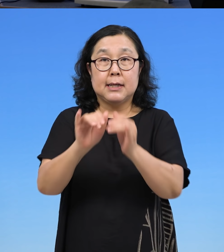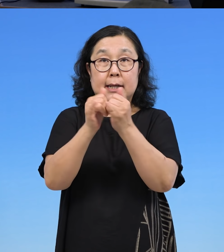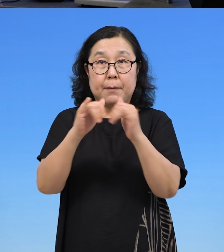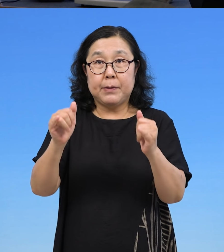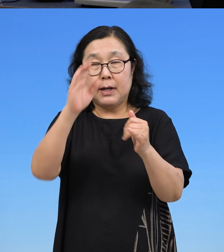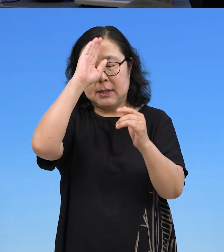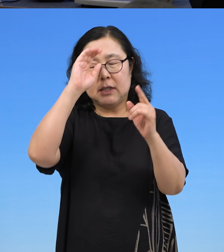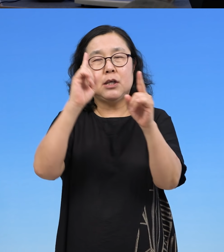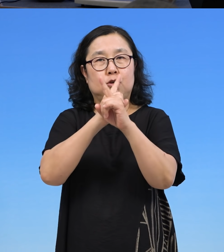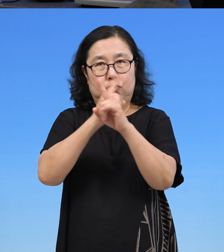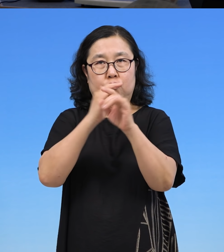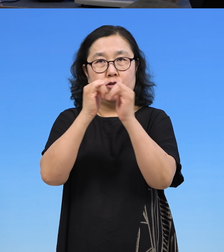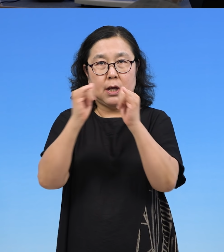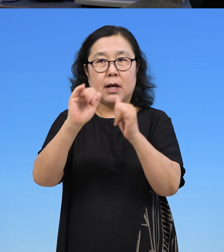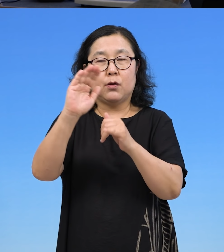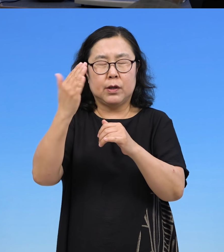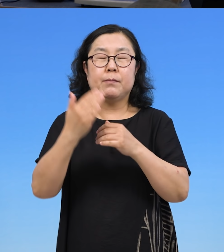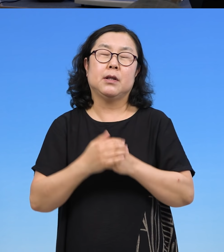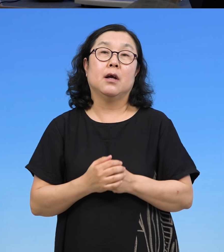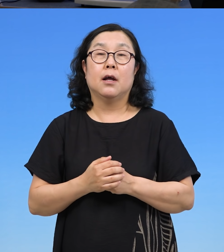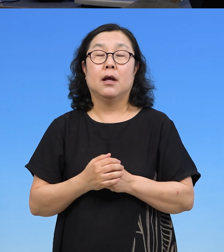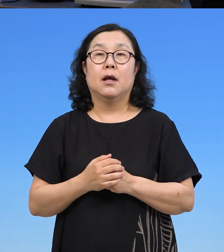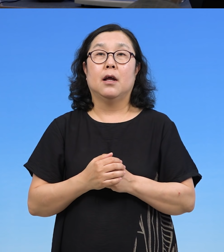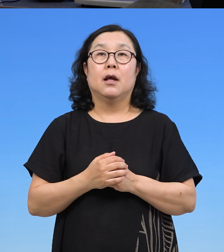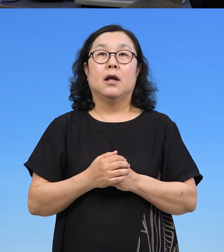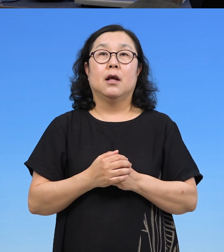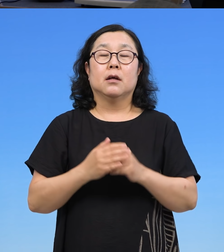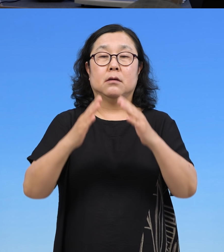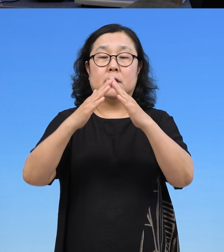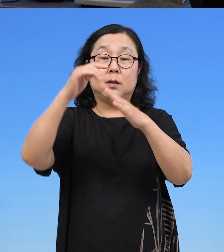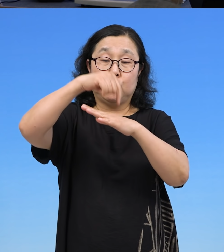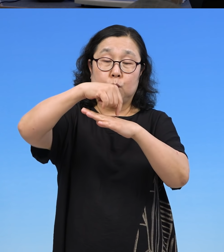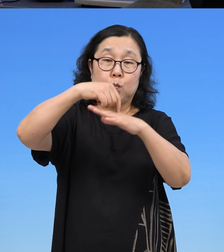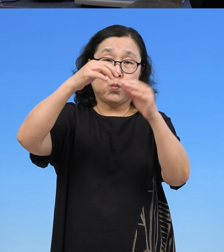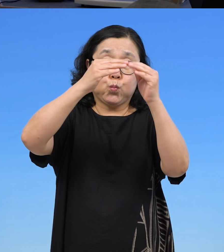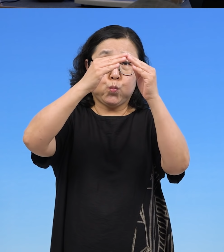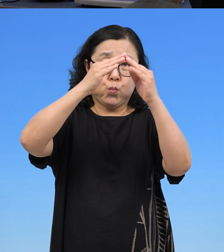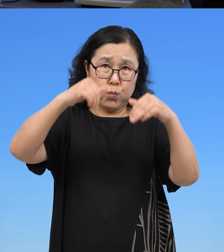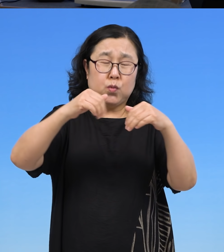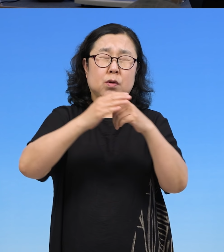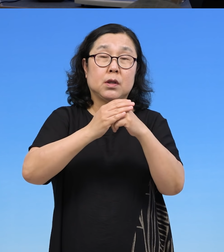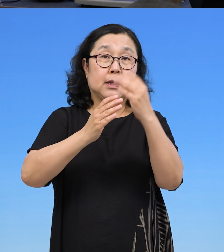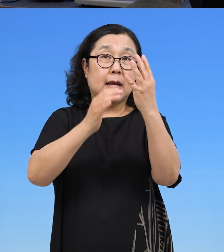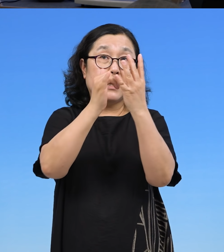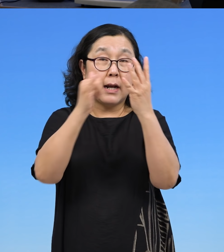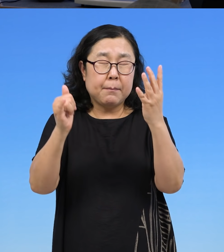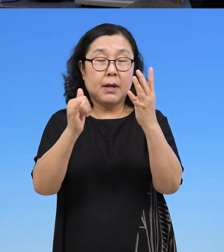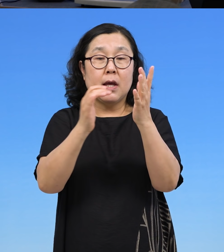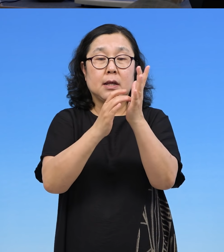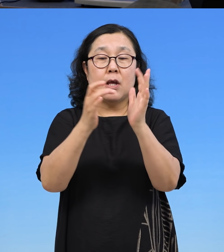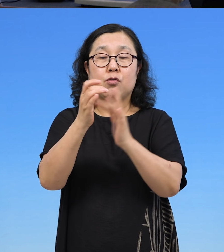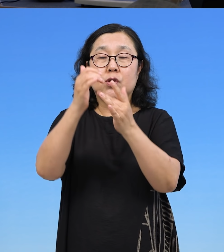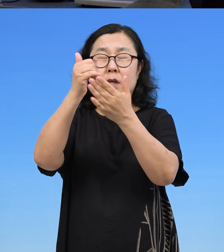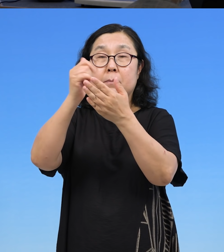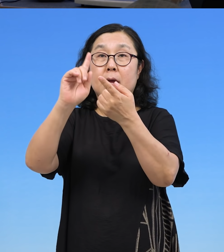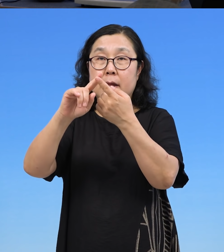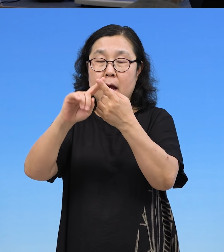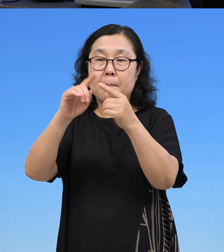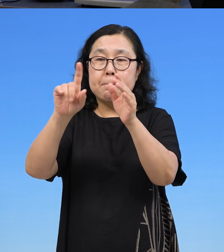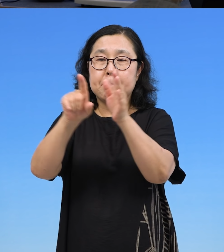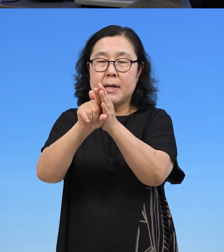사실입니다 그 지붕 뚫은 네 사람이 예수님의 이런 치유자 되시는 예수님에 대한